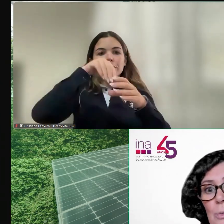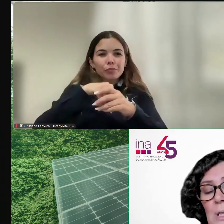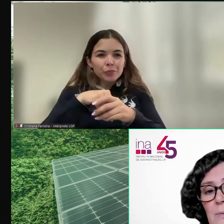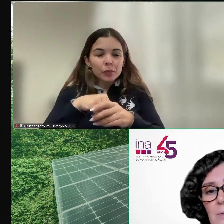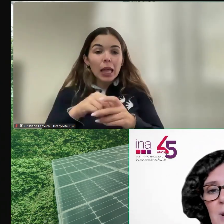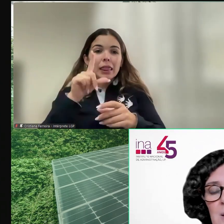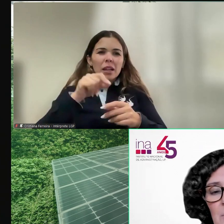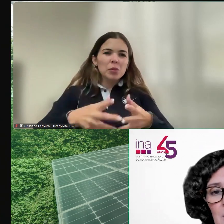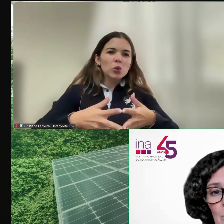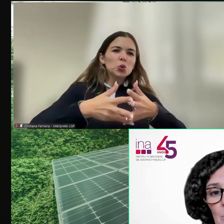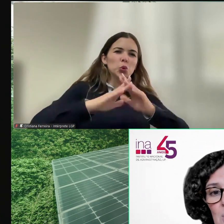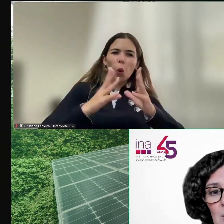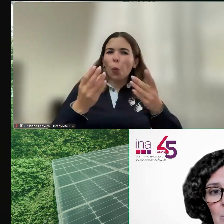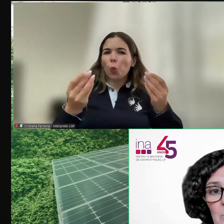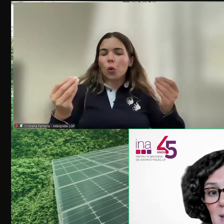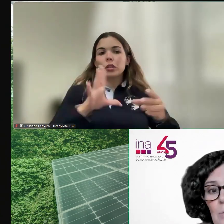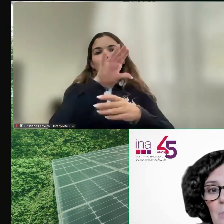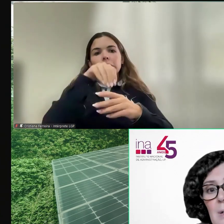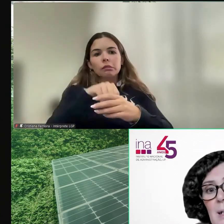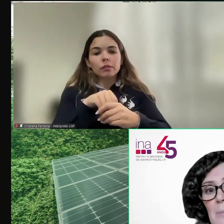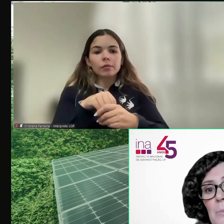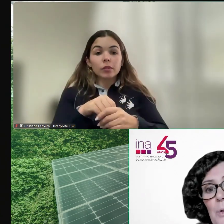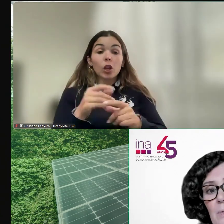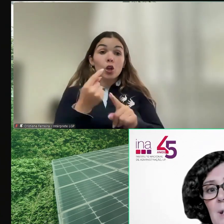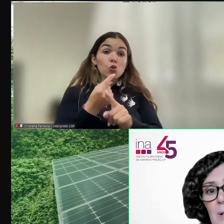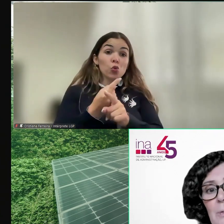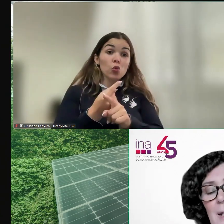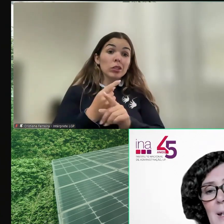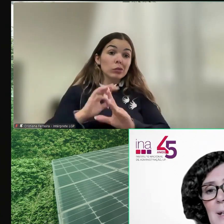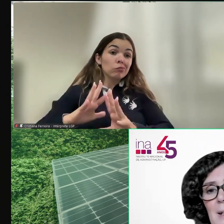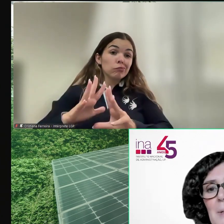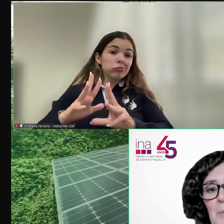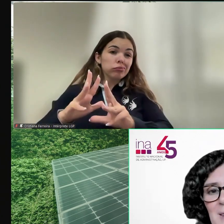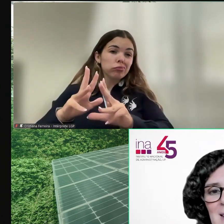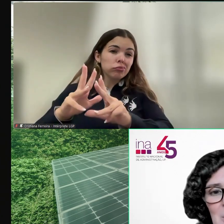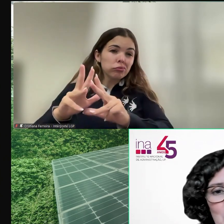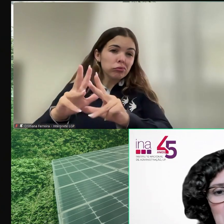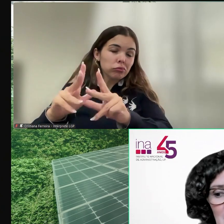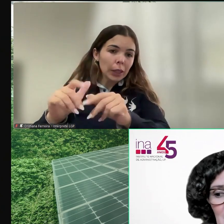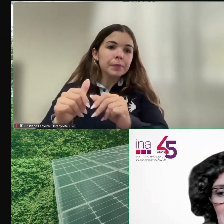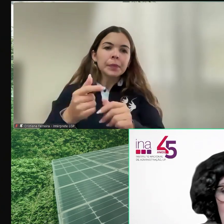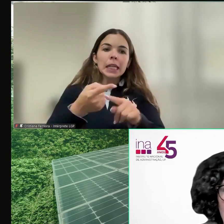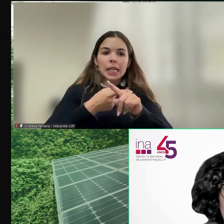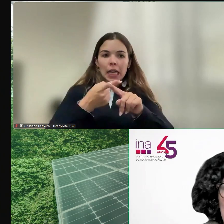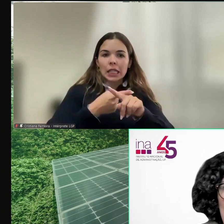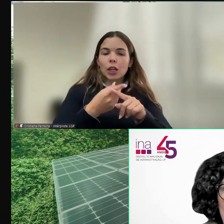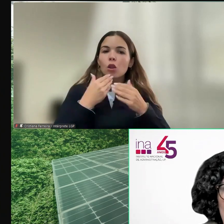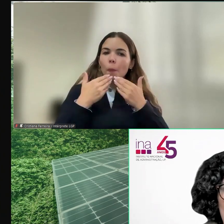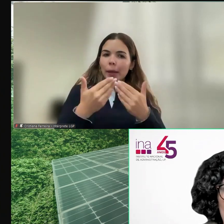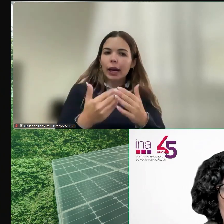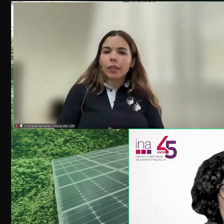muitas estruturas envolvidas, e de facto as coisas andam realmente muito devagarinho. É muito interessante, muito obrigada.